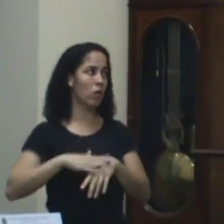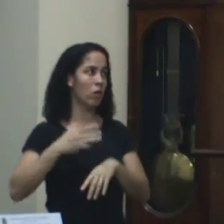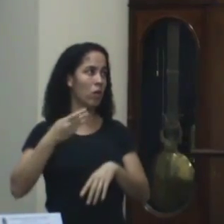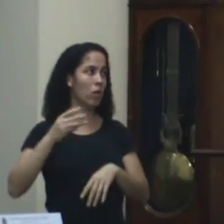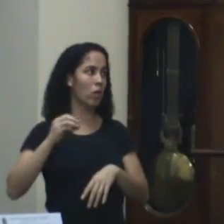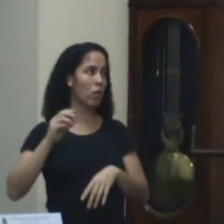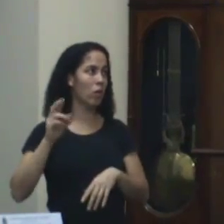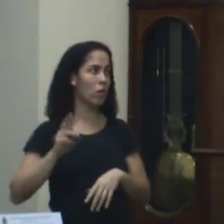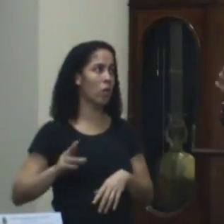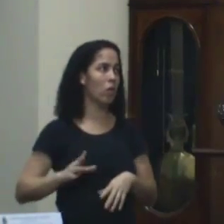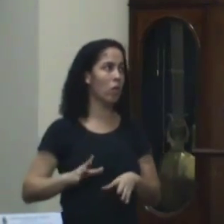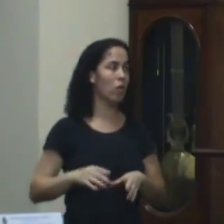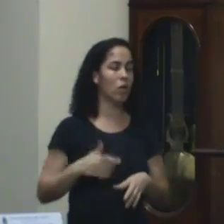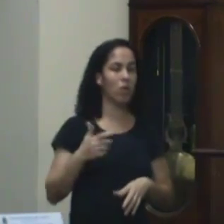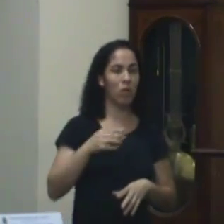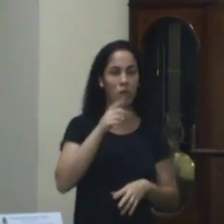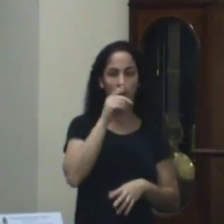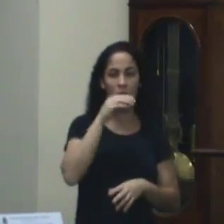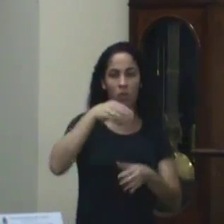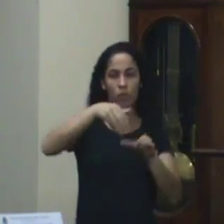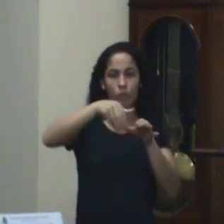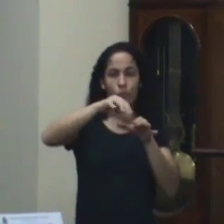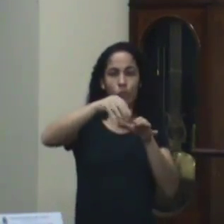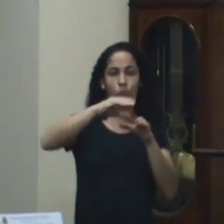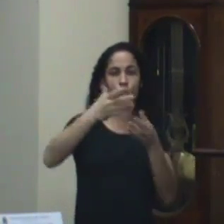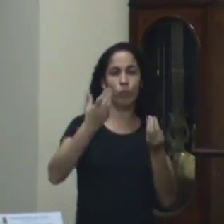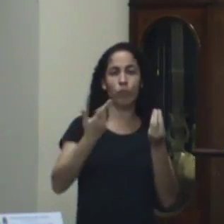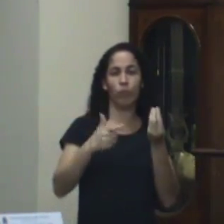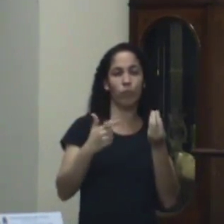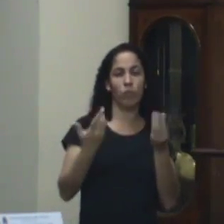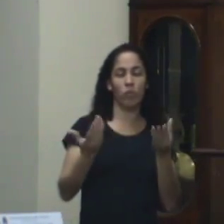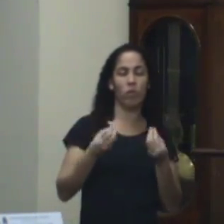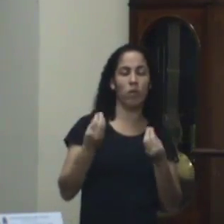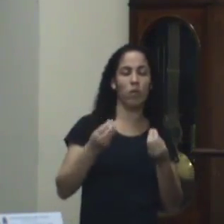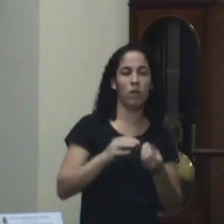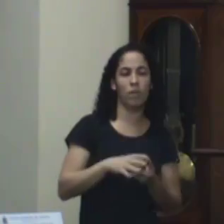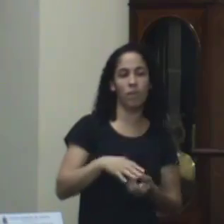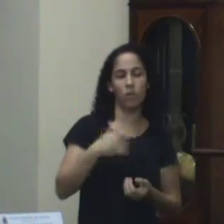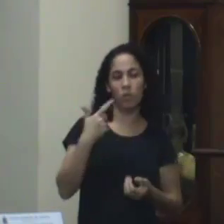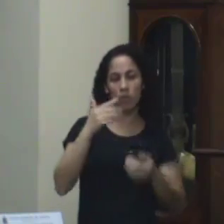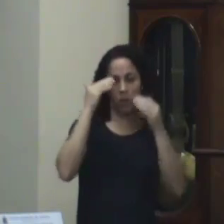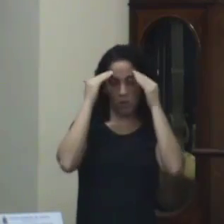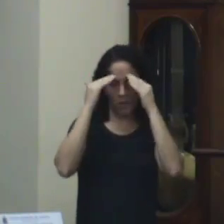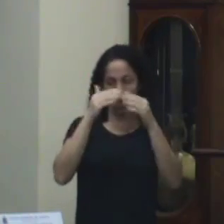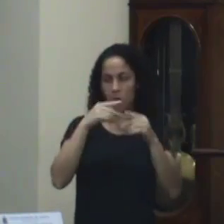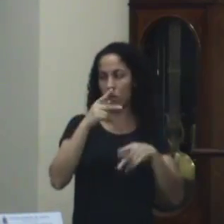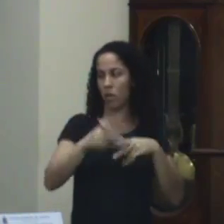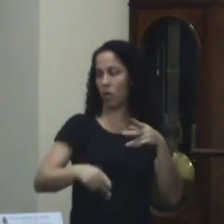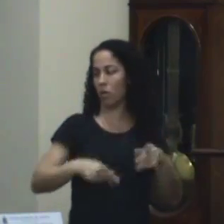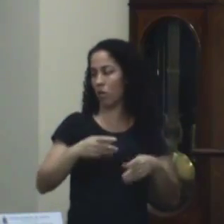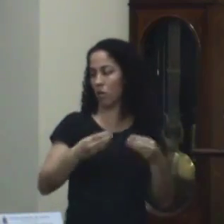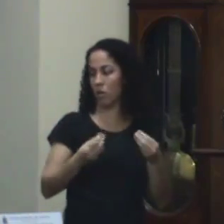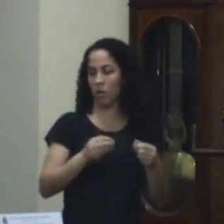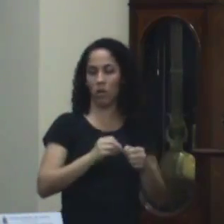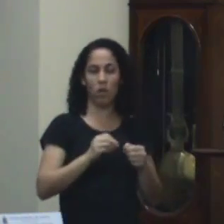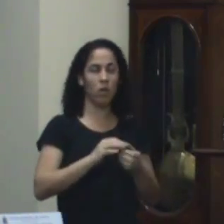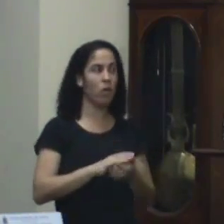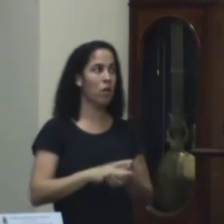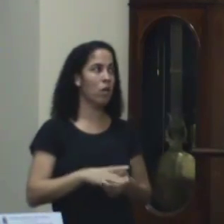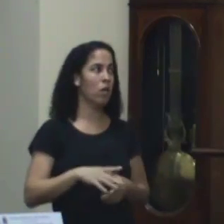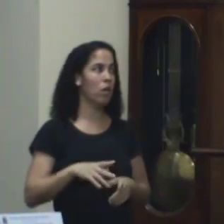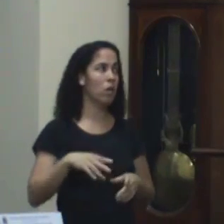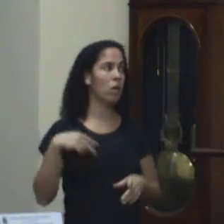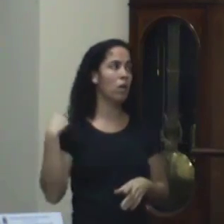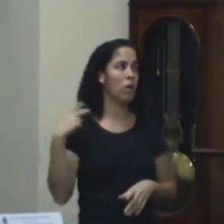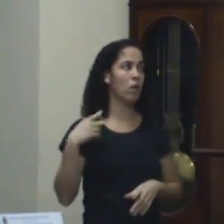vezes sem água. E abri a torneira e não tem uma gota d'água. Então, eu acho que, com total respeito à população, eu acho que ente